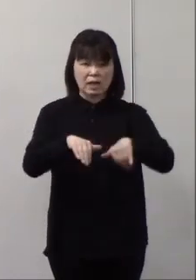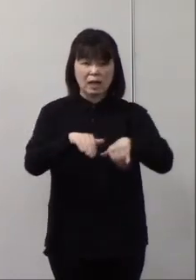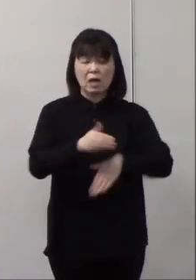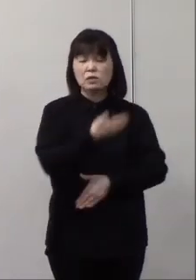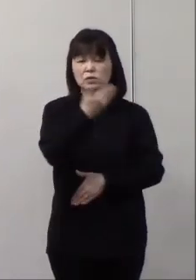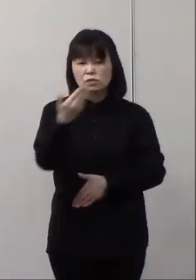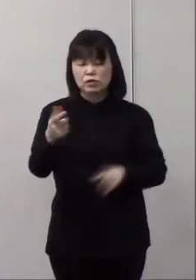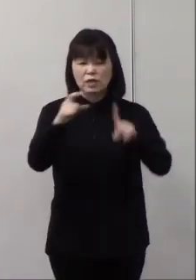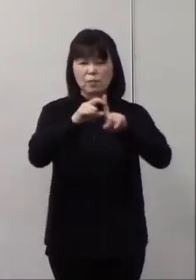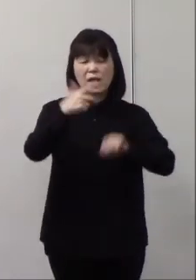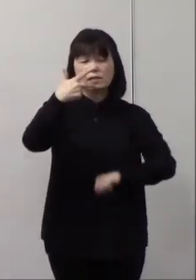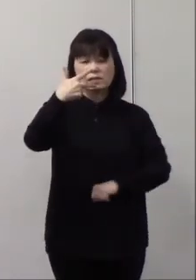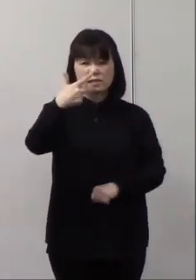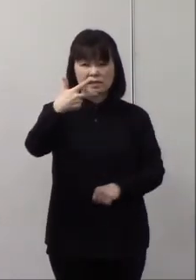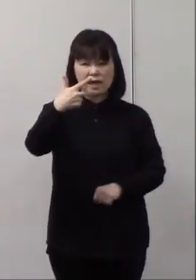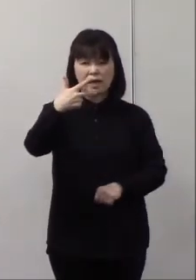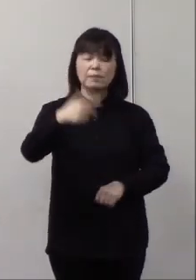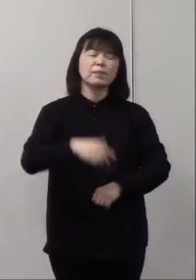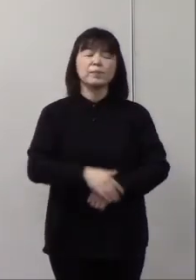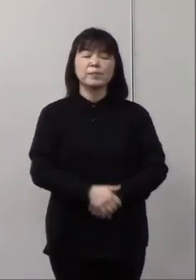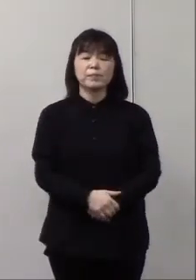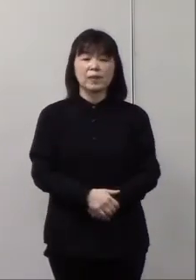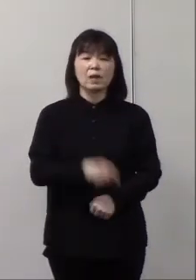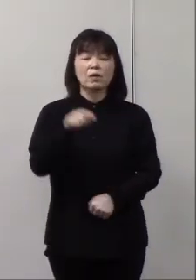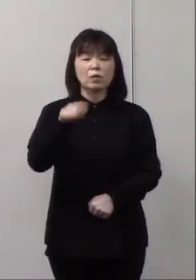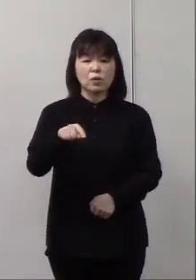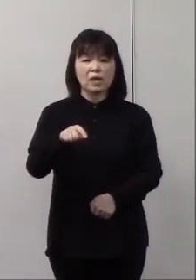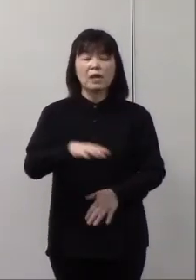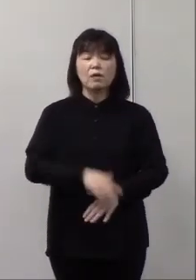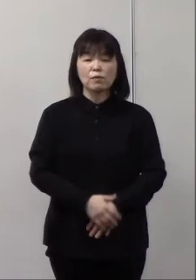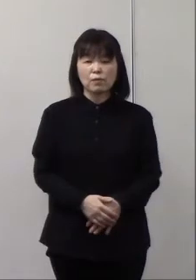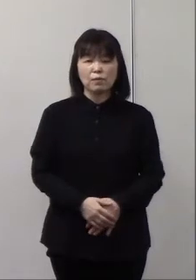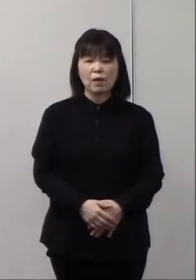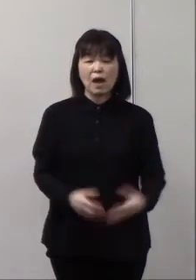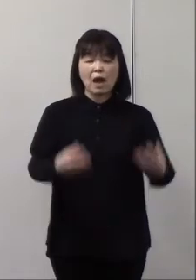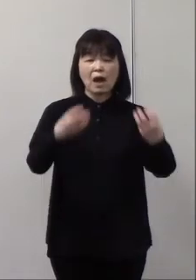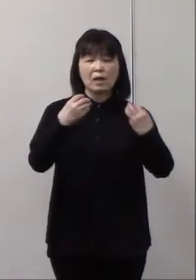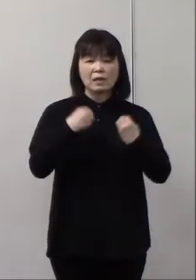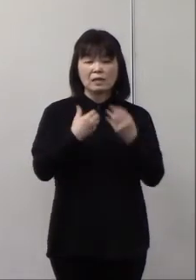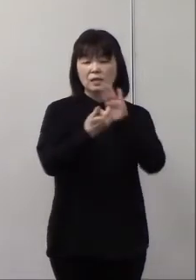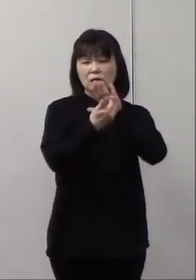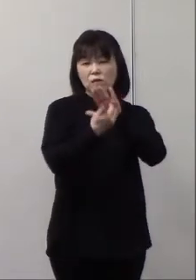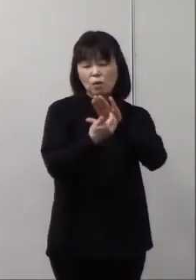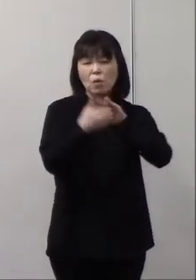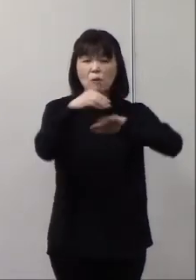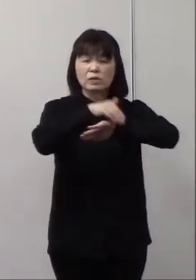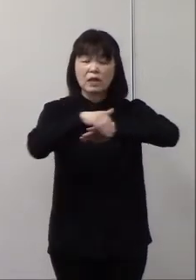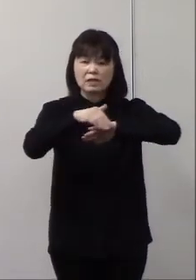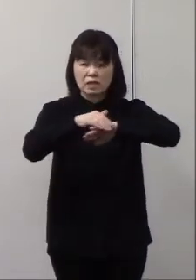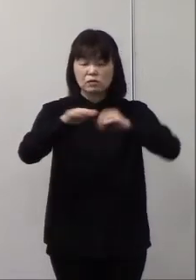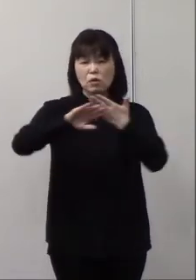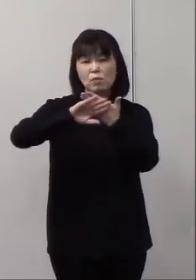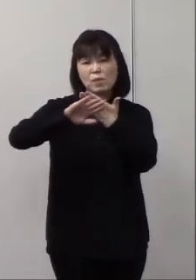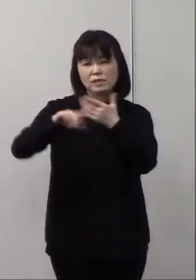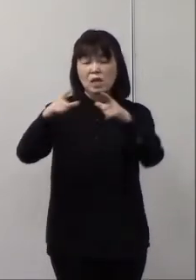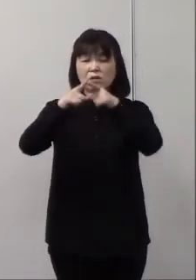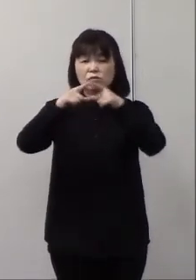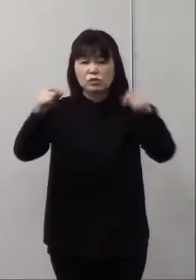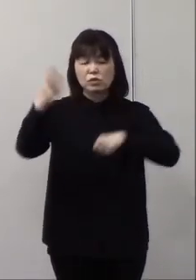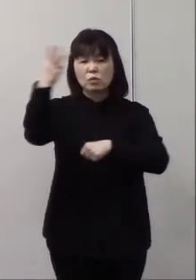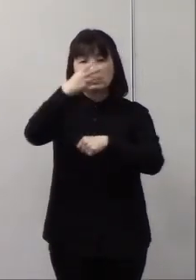ページ、これが、感染症対策とは別にですね、国の3次補正、もうすでに、